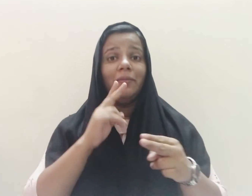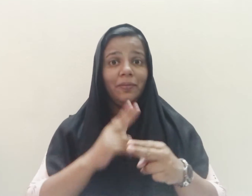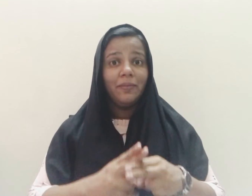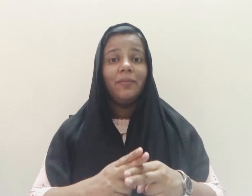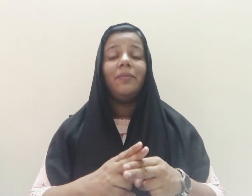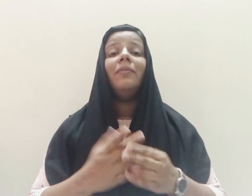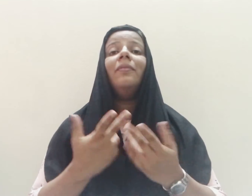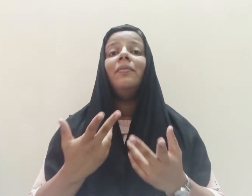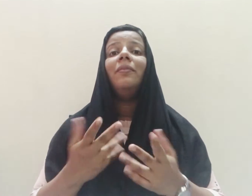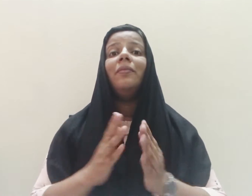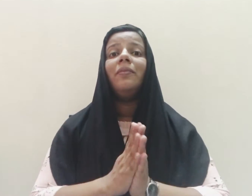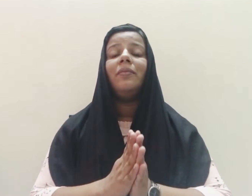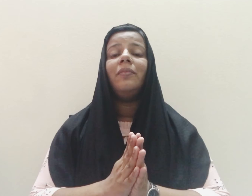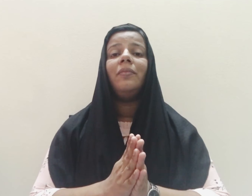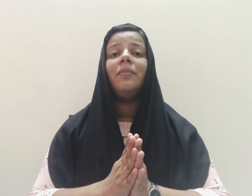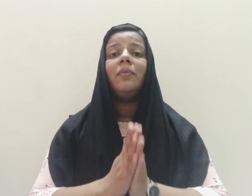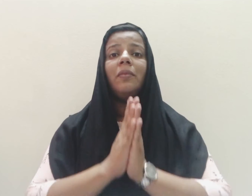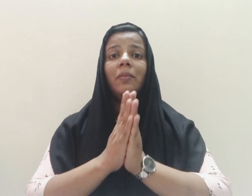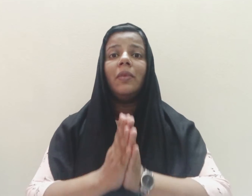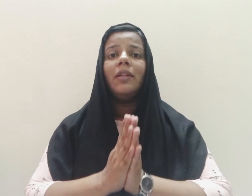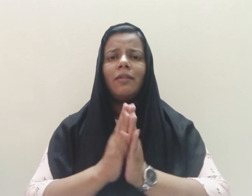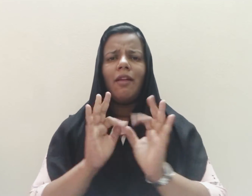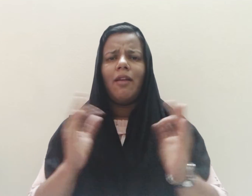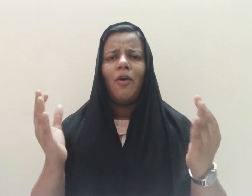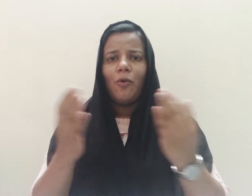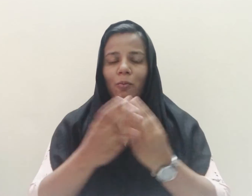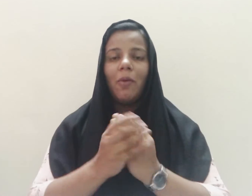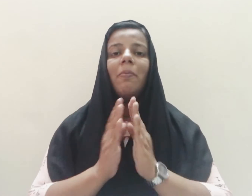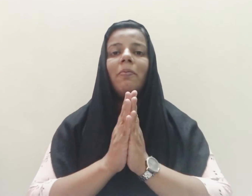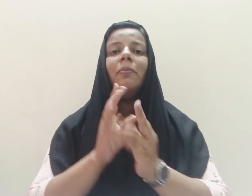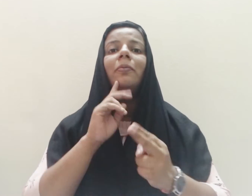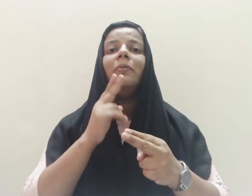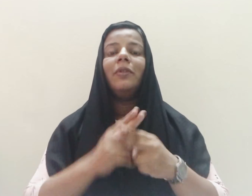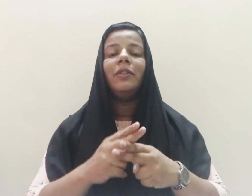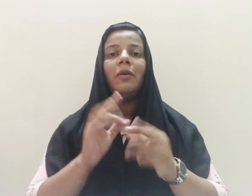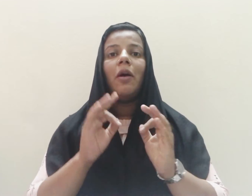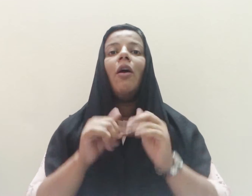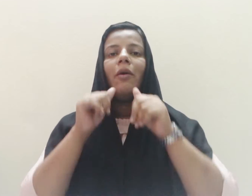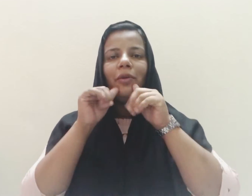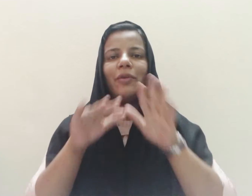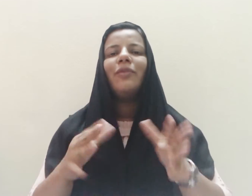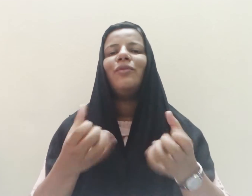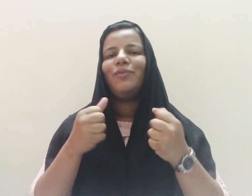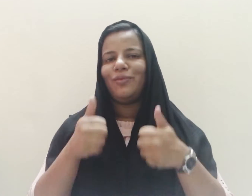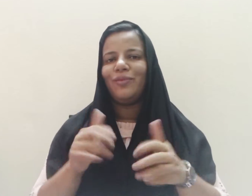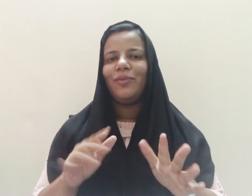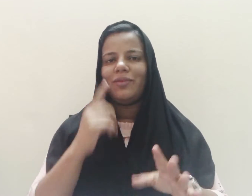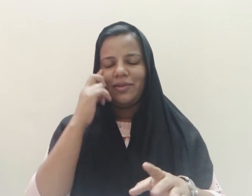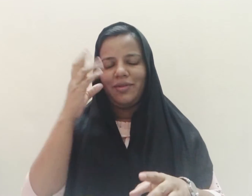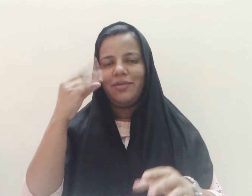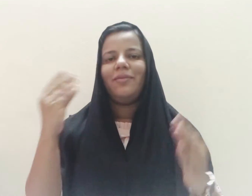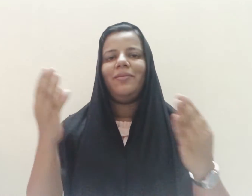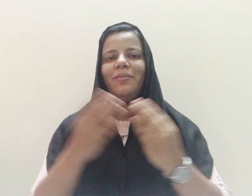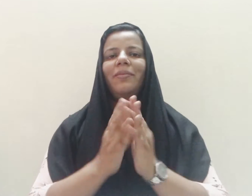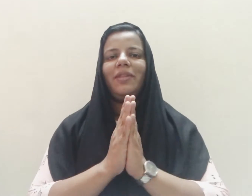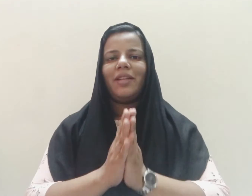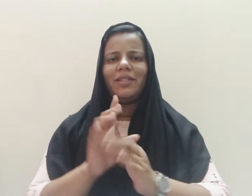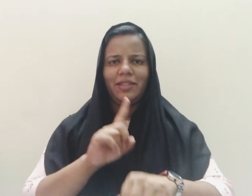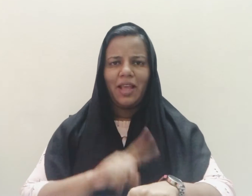നമുക്ക് ആമേൻ. നമ്മൾ പ്രാർത്ഥനയിൽ ഐക്യമത്യപ്പെട്ടെങ്കിൽ മാത്രമേ ആ പ്രാർത്ഥന കൊണ്ട് അനുഗ്രഹം ഉണ്ടാകുകയുള്ളൂ. അതൊന്നും കണ്ണുകൾ അടച്ചാട്ടെ. ആമേൻ. ഈ സമയം